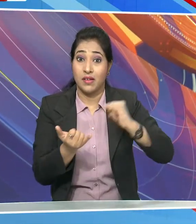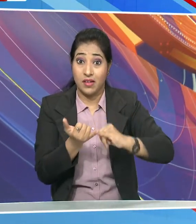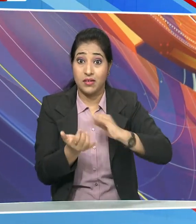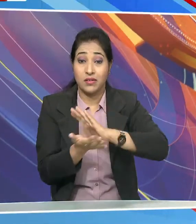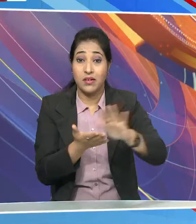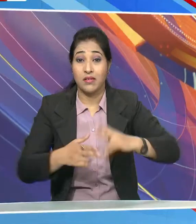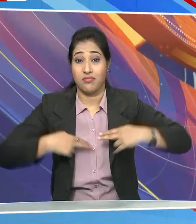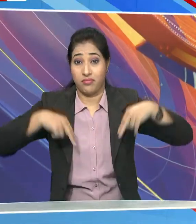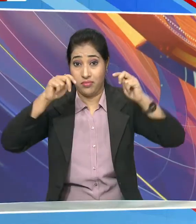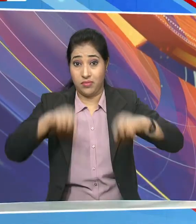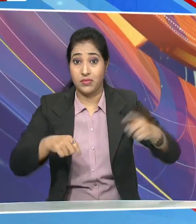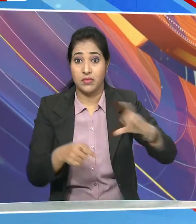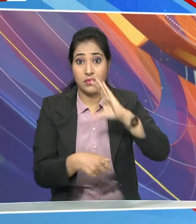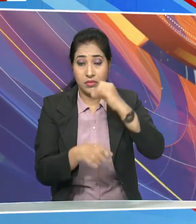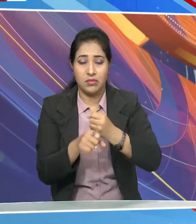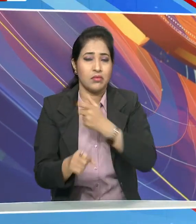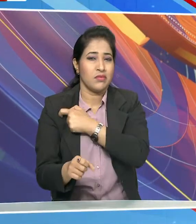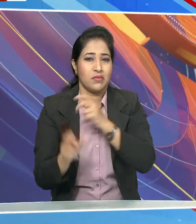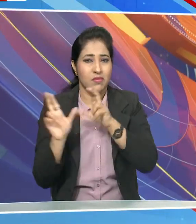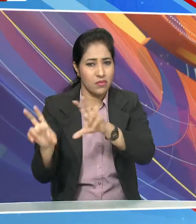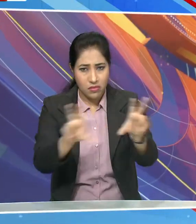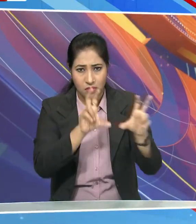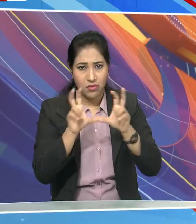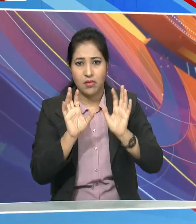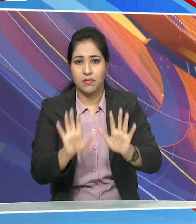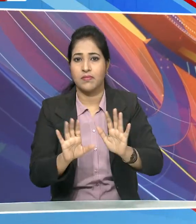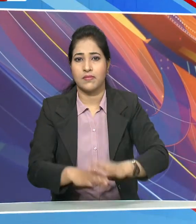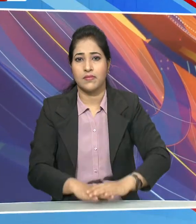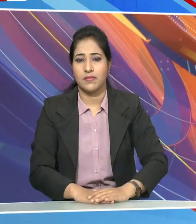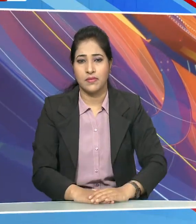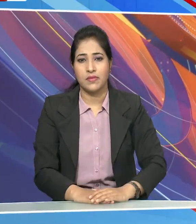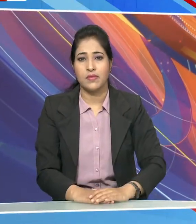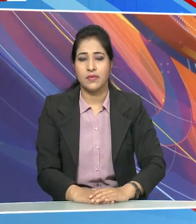केंद्रीय बालों की भी टायनाती की गई है